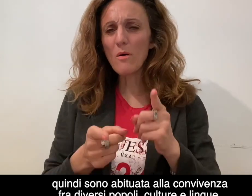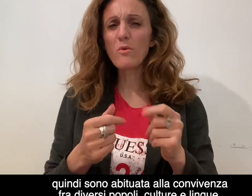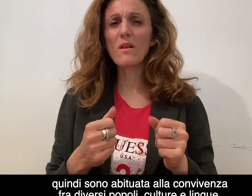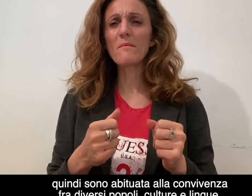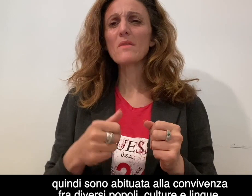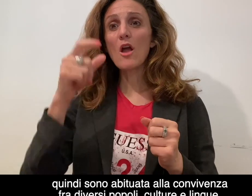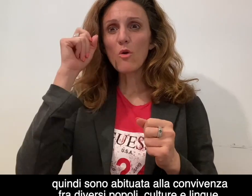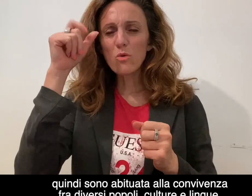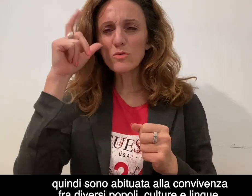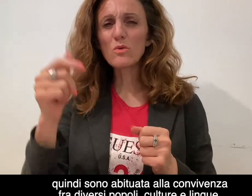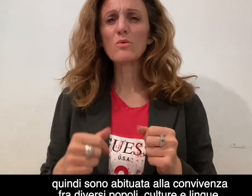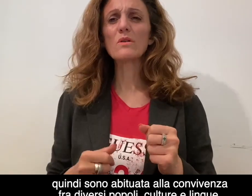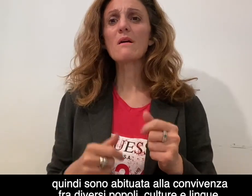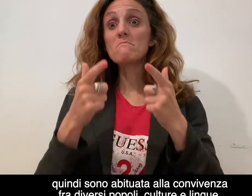e lingue diverse